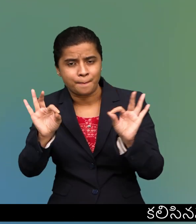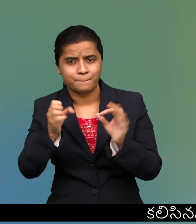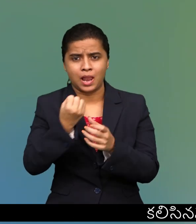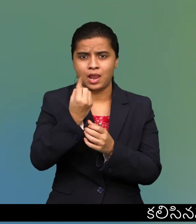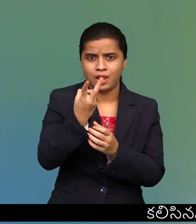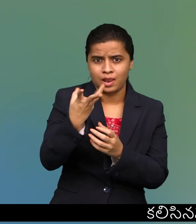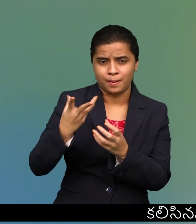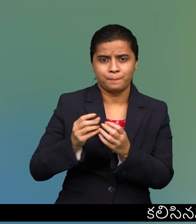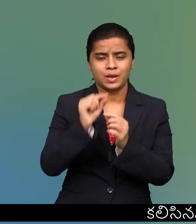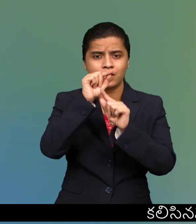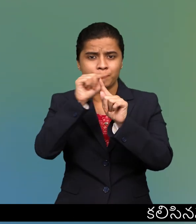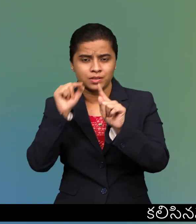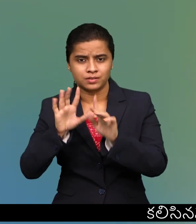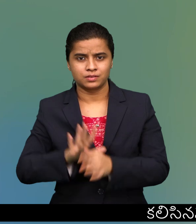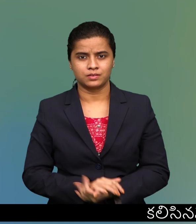సమ్మేళనాలు ఏర్పడతాయి.